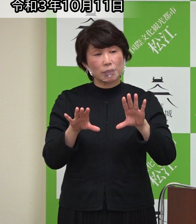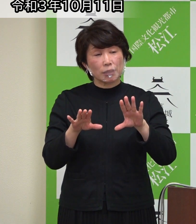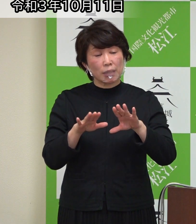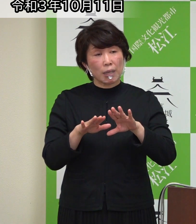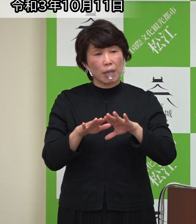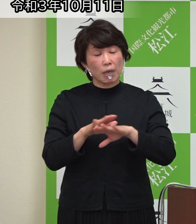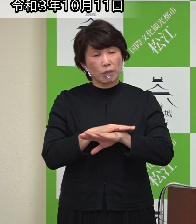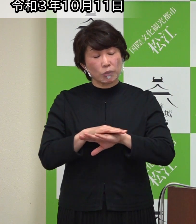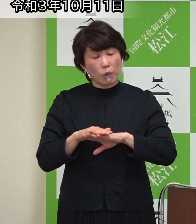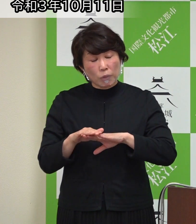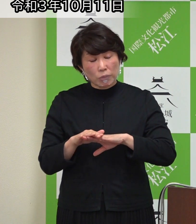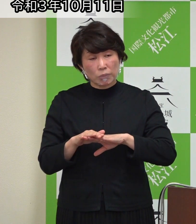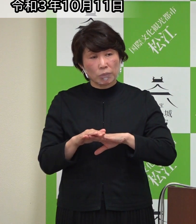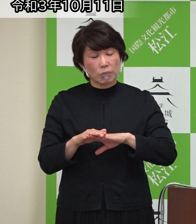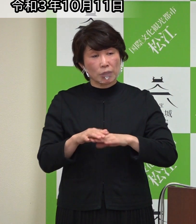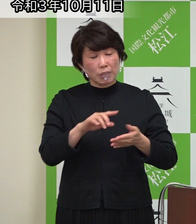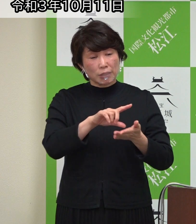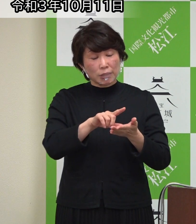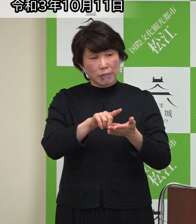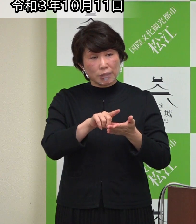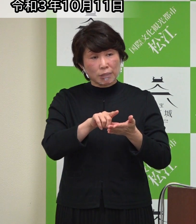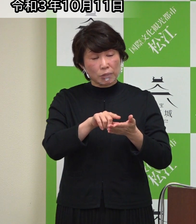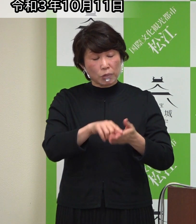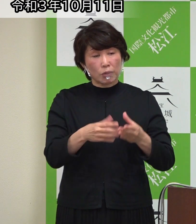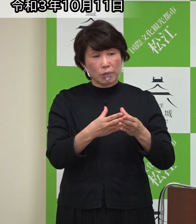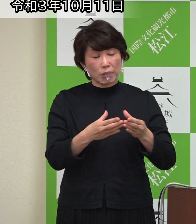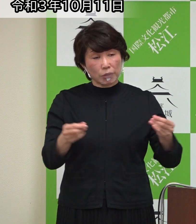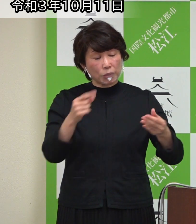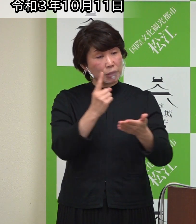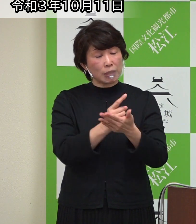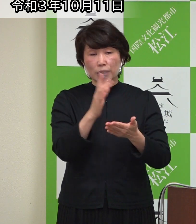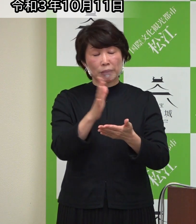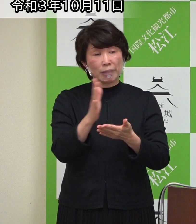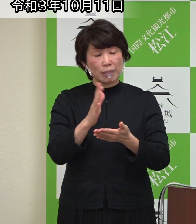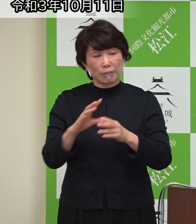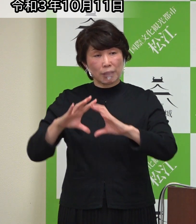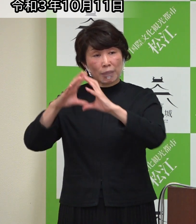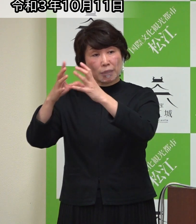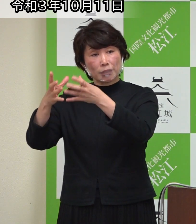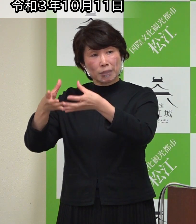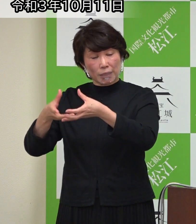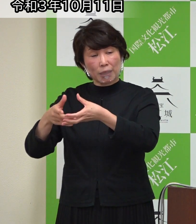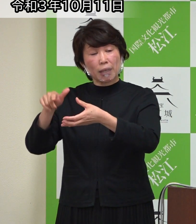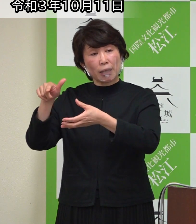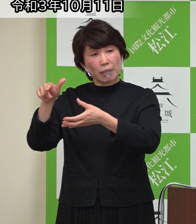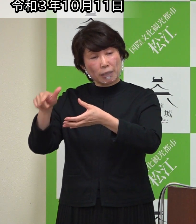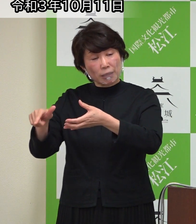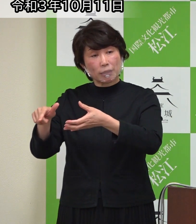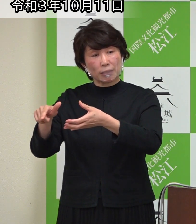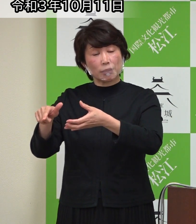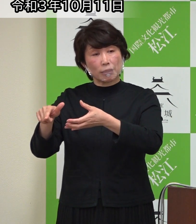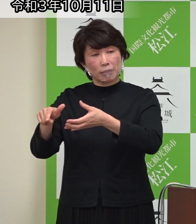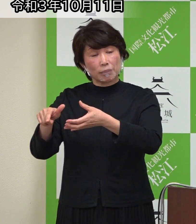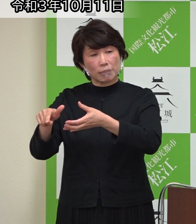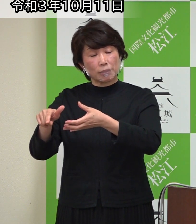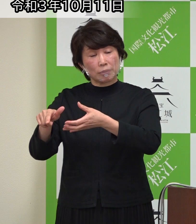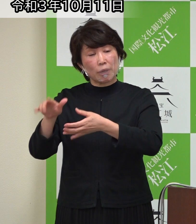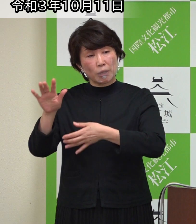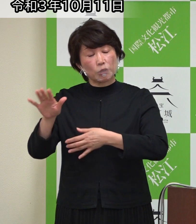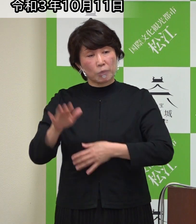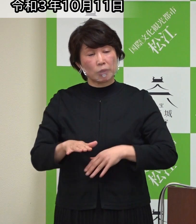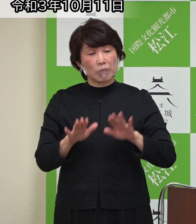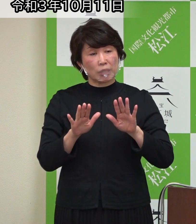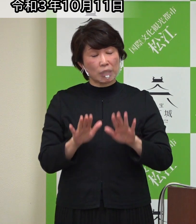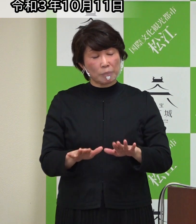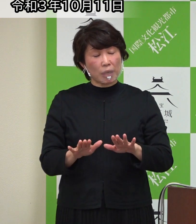国があると思いますので、結構今そういうグローバルなものを特に若い世代っていうのは旅行ができない時代です